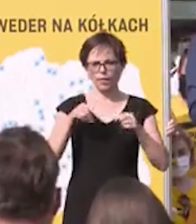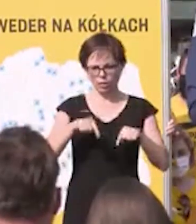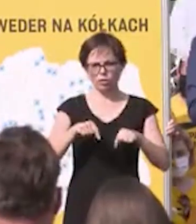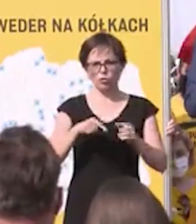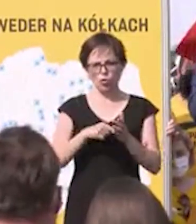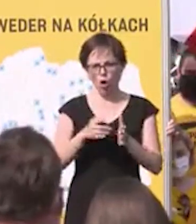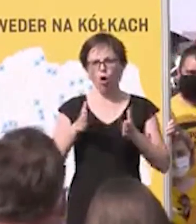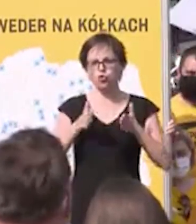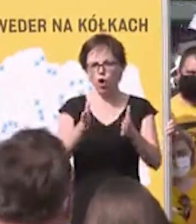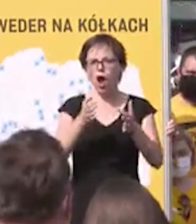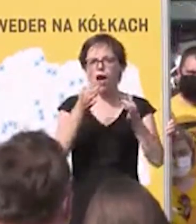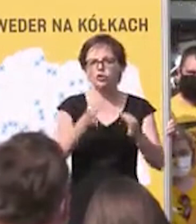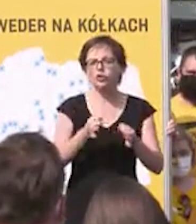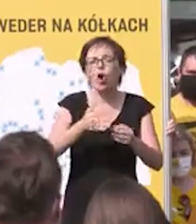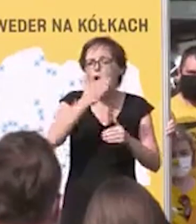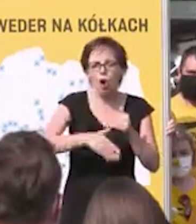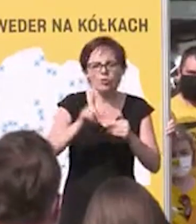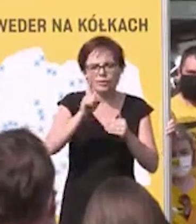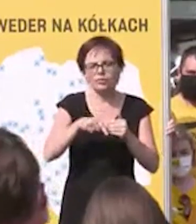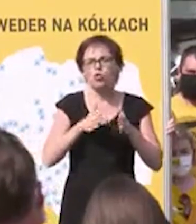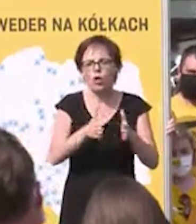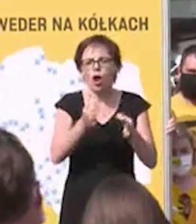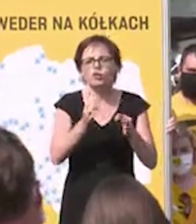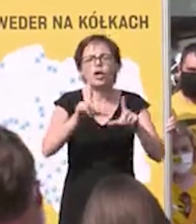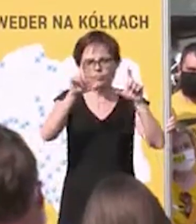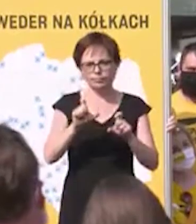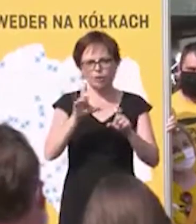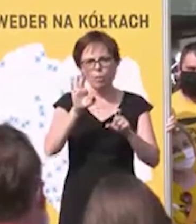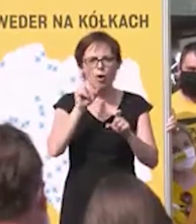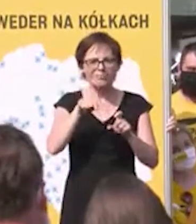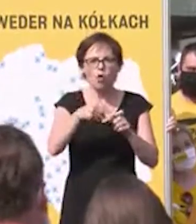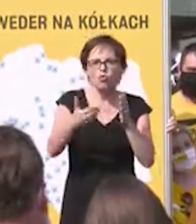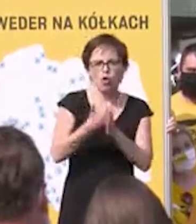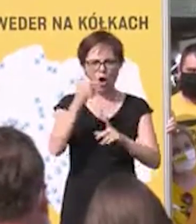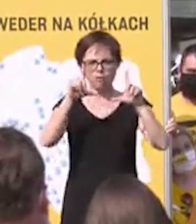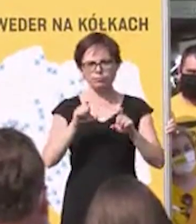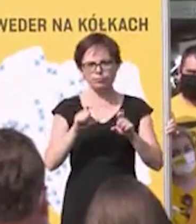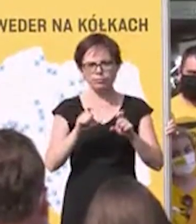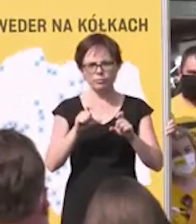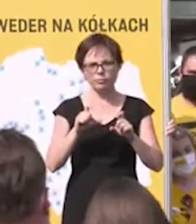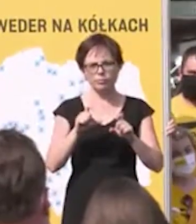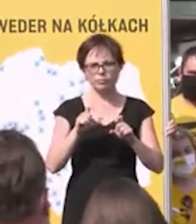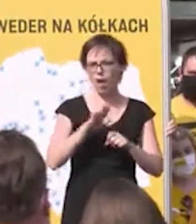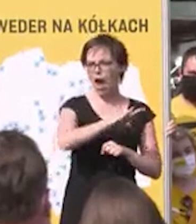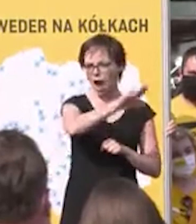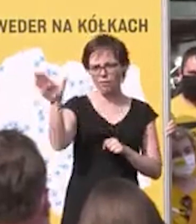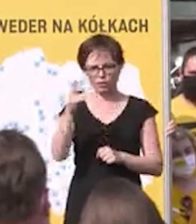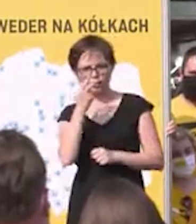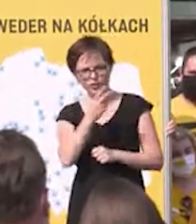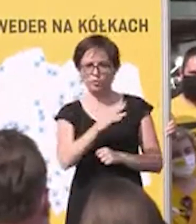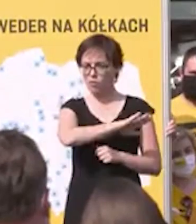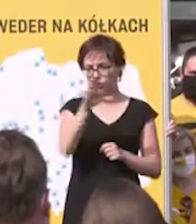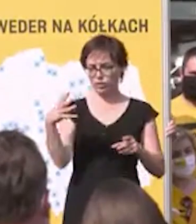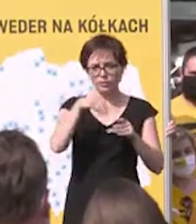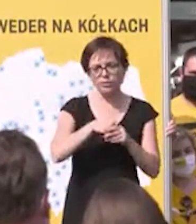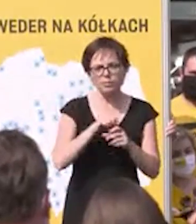tutaj nie kończy się, a się zaczyna, bo to nowy początek, którego wszyscy jesteśmy świadkami i